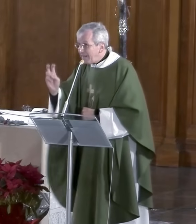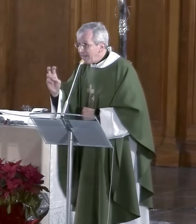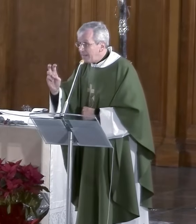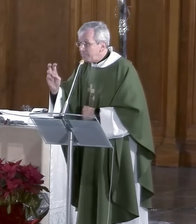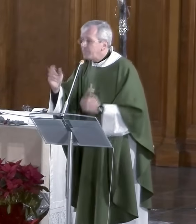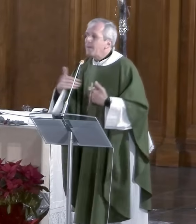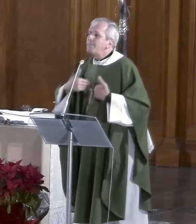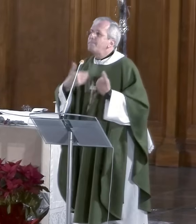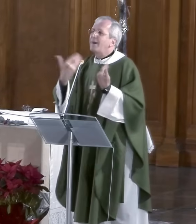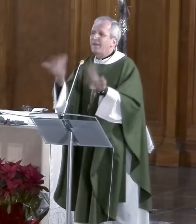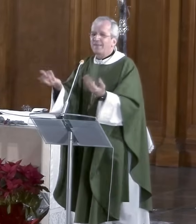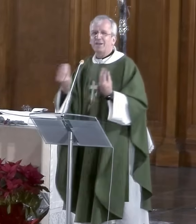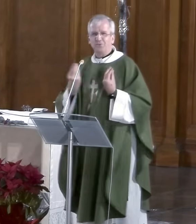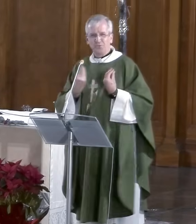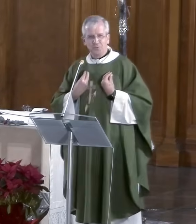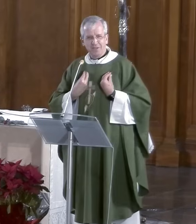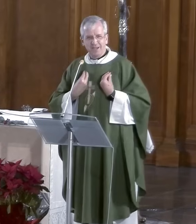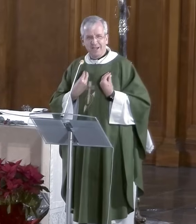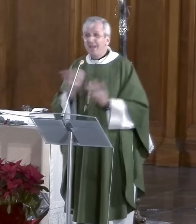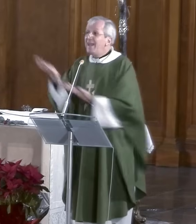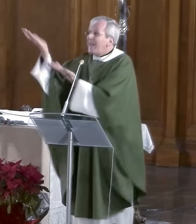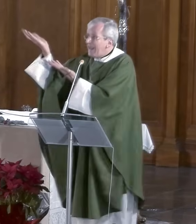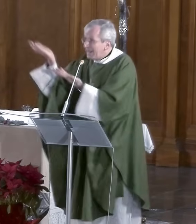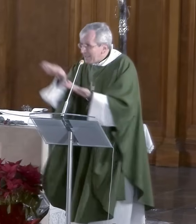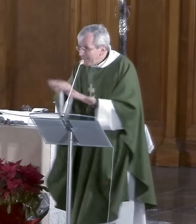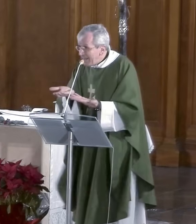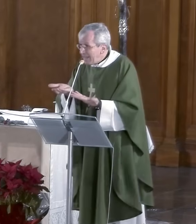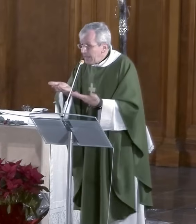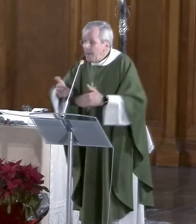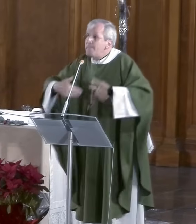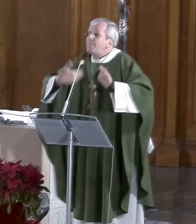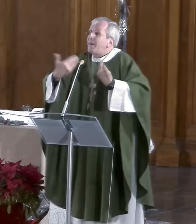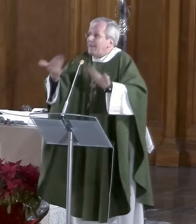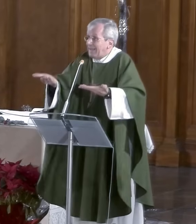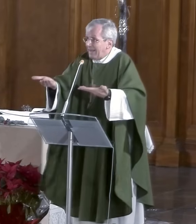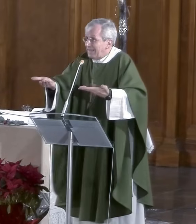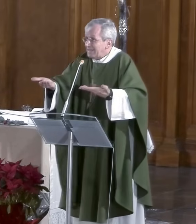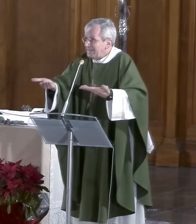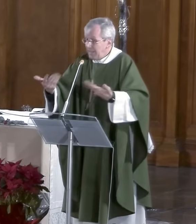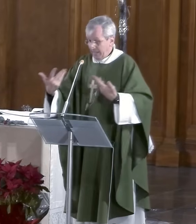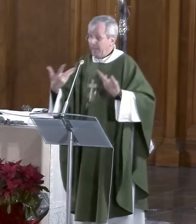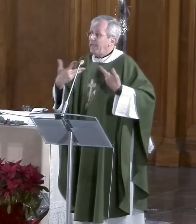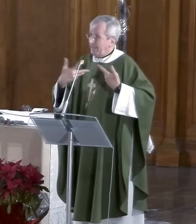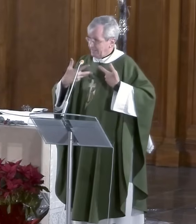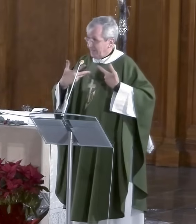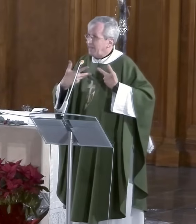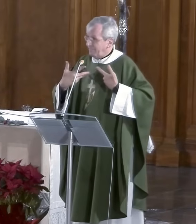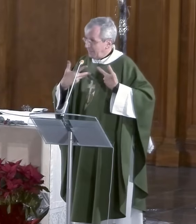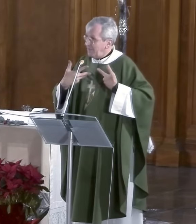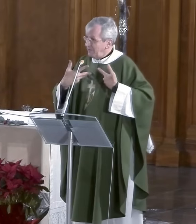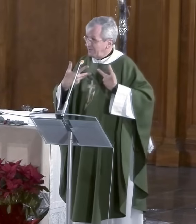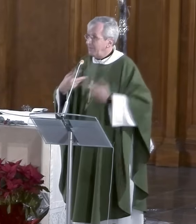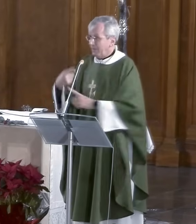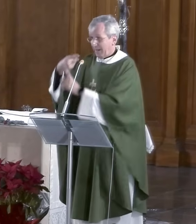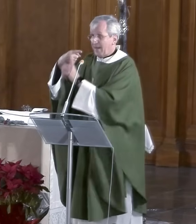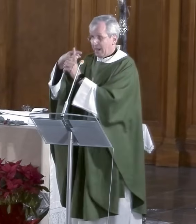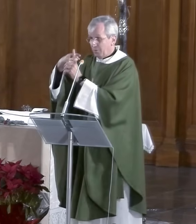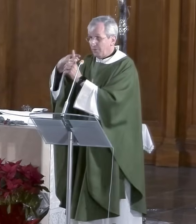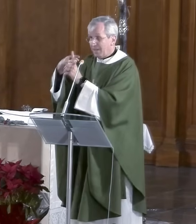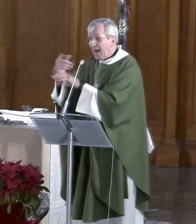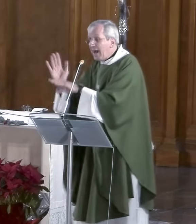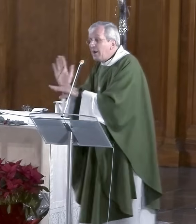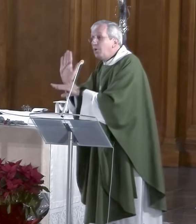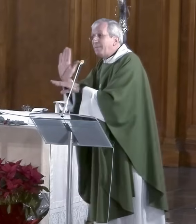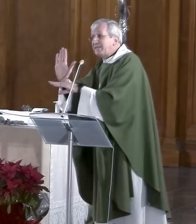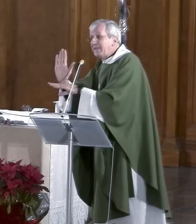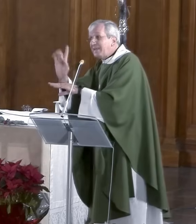que viene para dar su vida, el que viene para entregarse en sacrificio en la cruz.